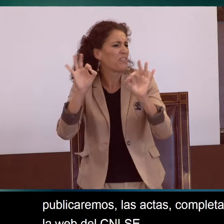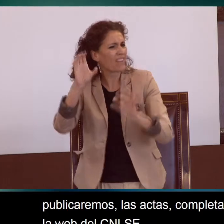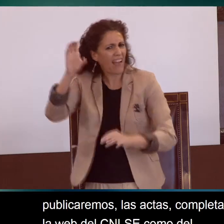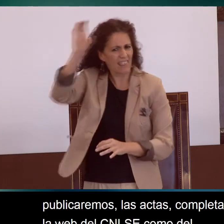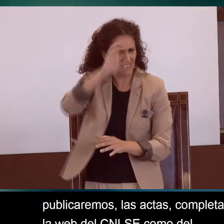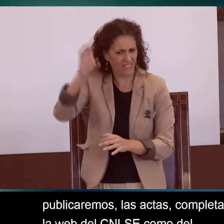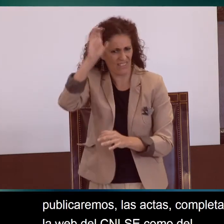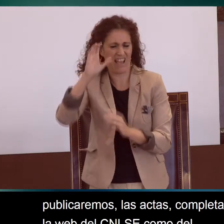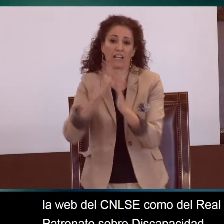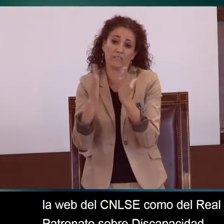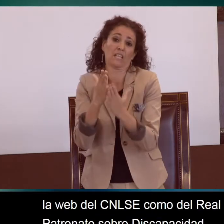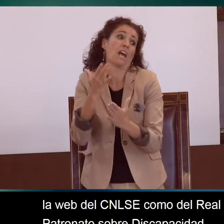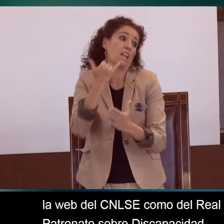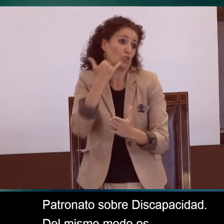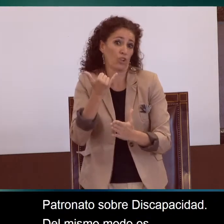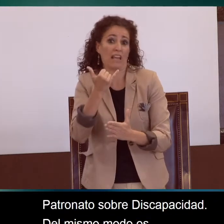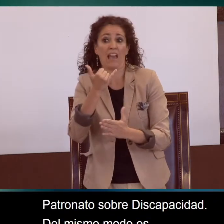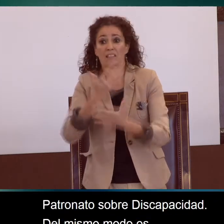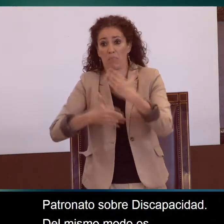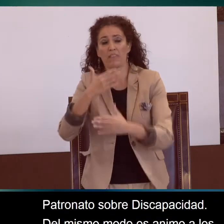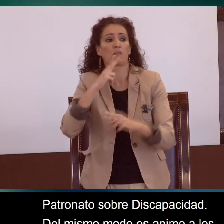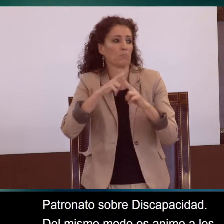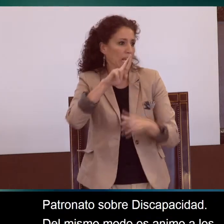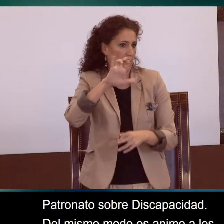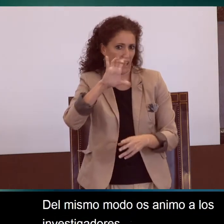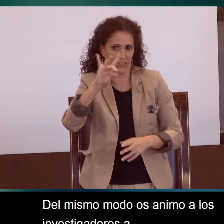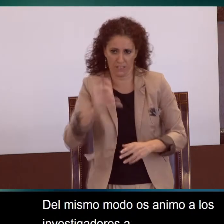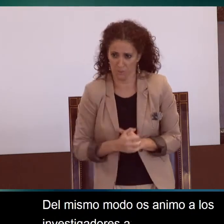publicados en la revista electrónica de carácter científico Redis.